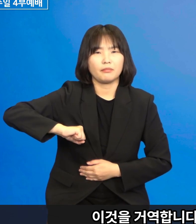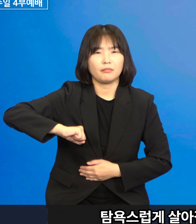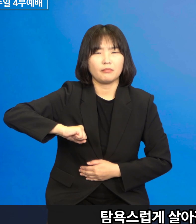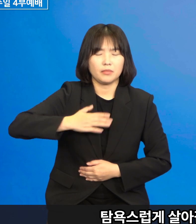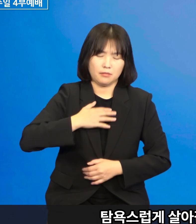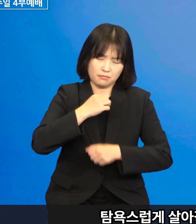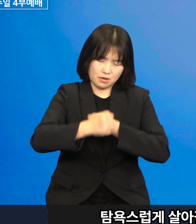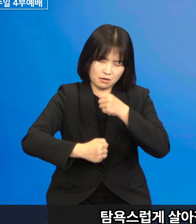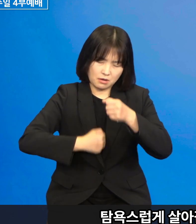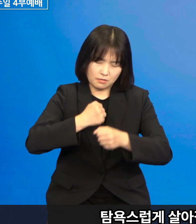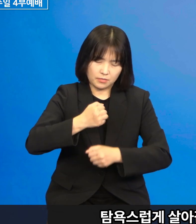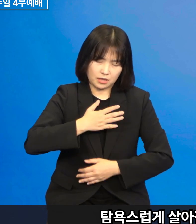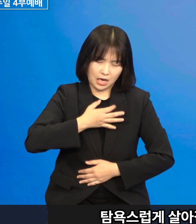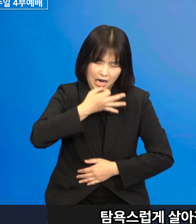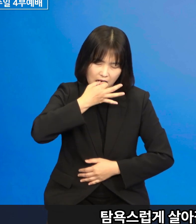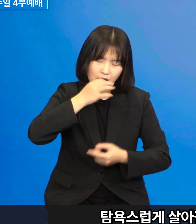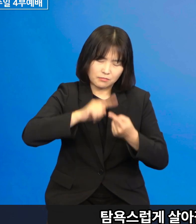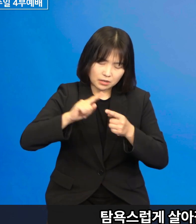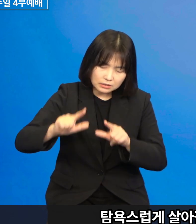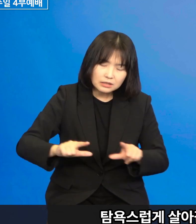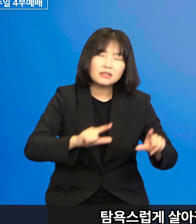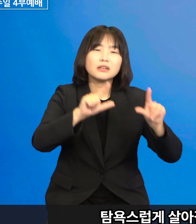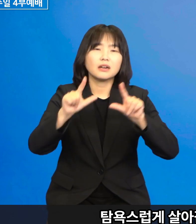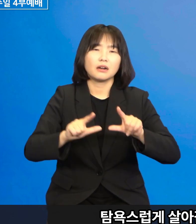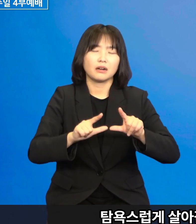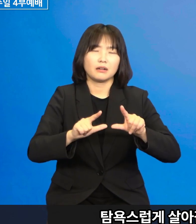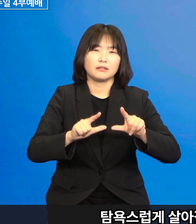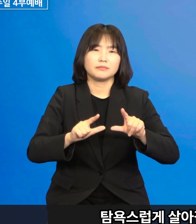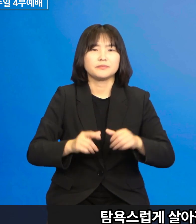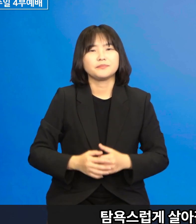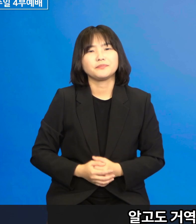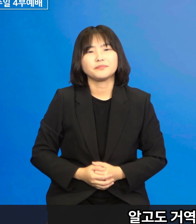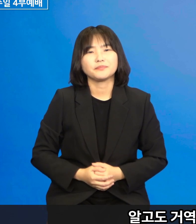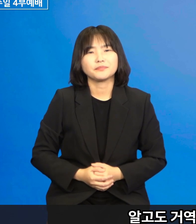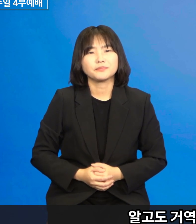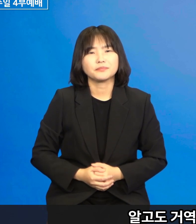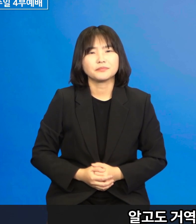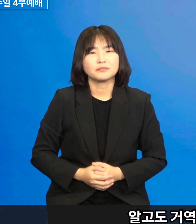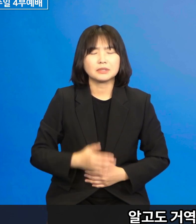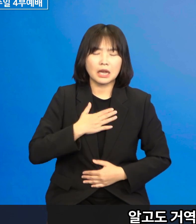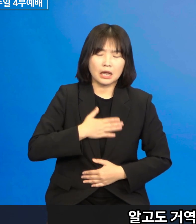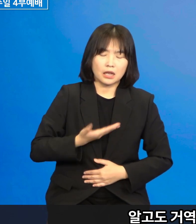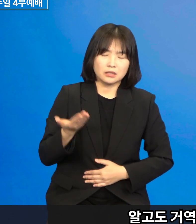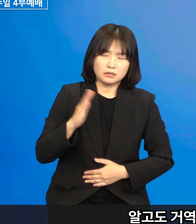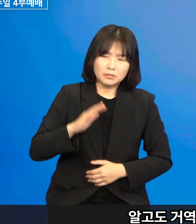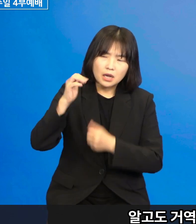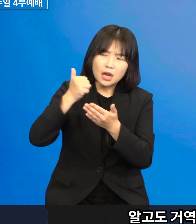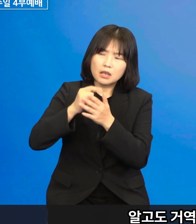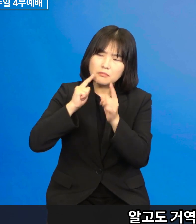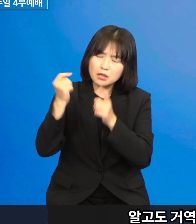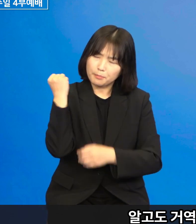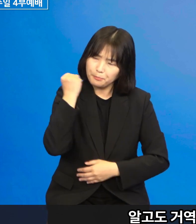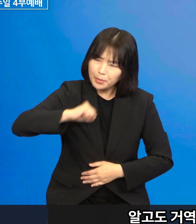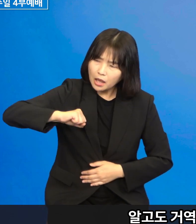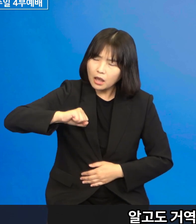살아갑니다. 탐욕스럽게 살아갑니다. 나누지 않습니다. 알고도 거역하는 건 뭐라고요?